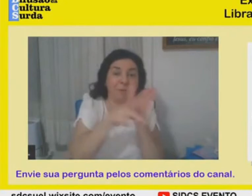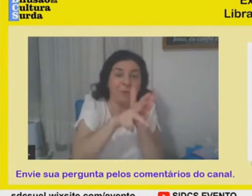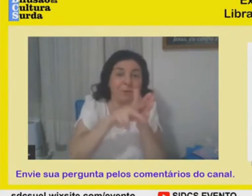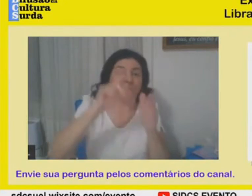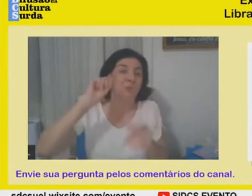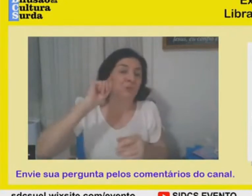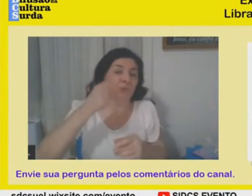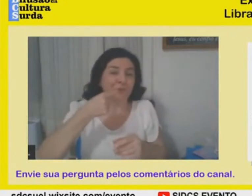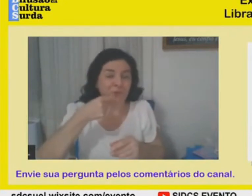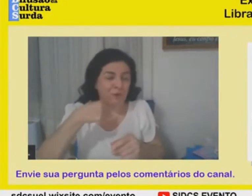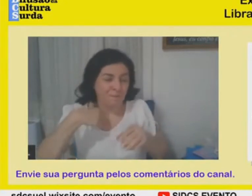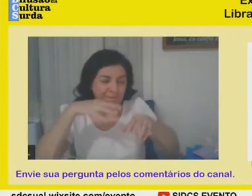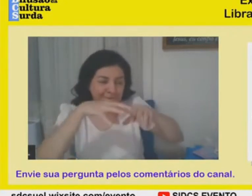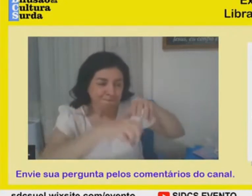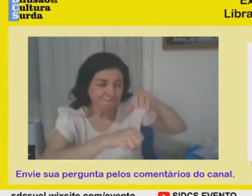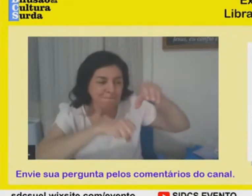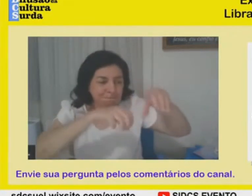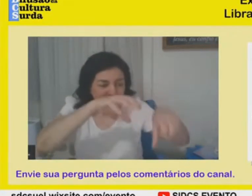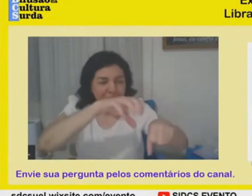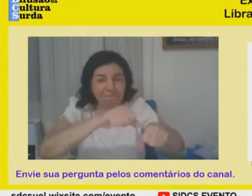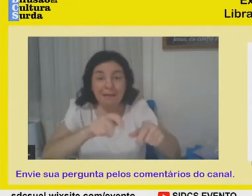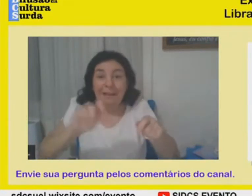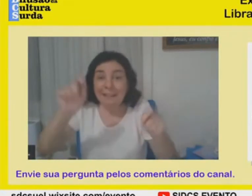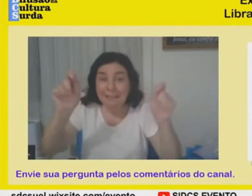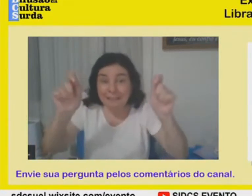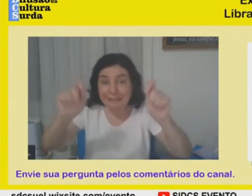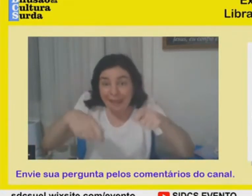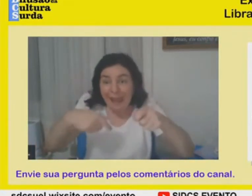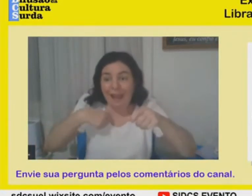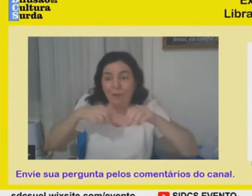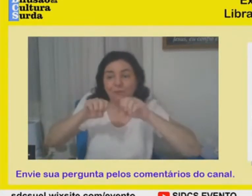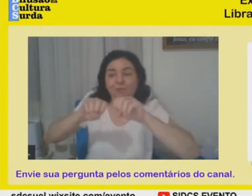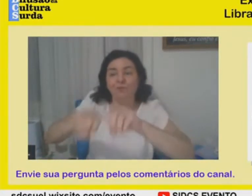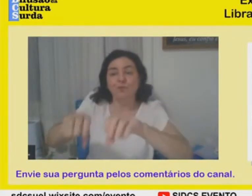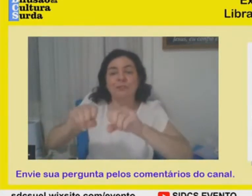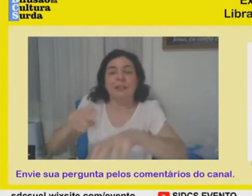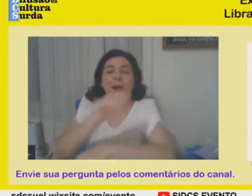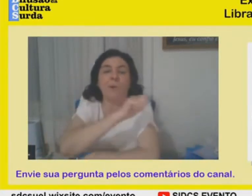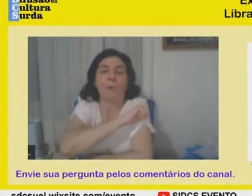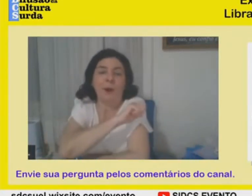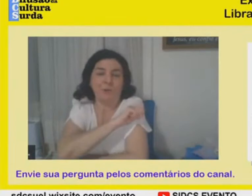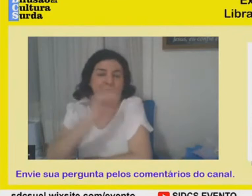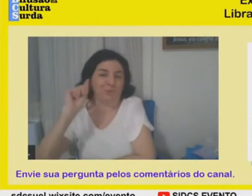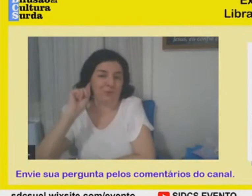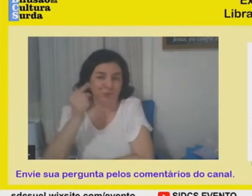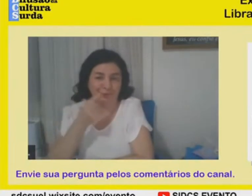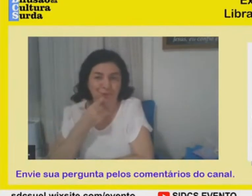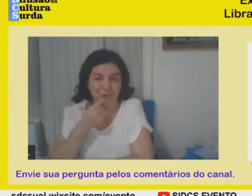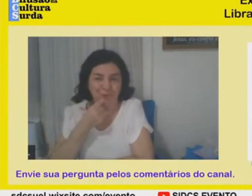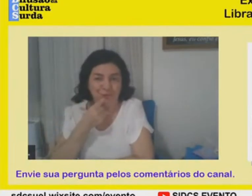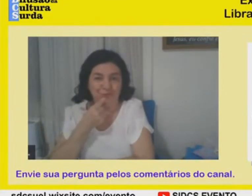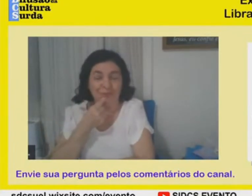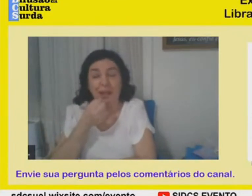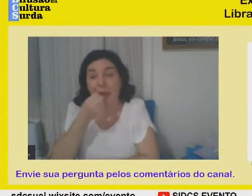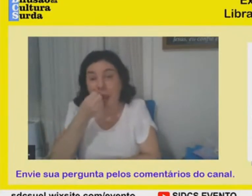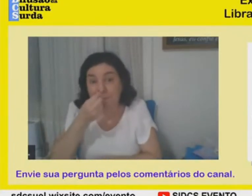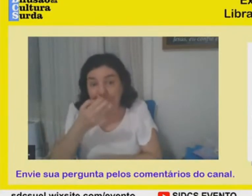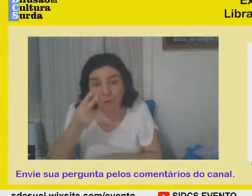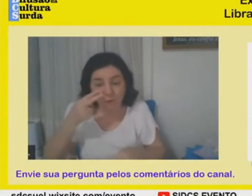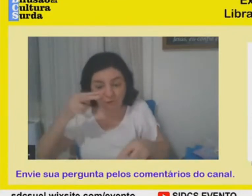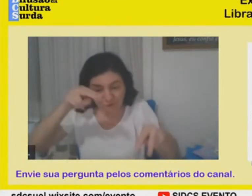inventei. Porque eu pesquisei na internet, há muita coisa para ouvinte, mas eu queria coisas para surdos, então eu